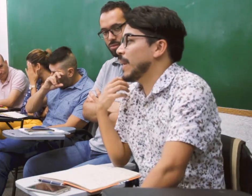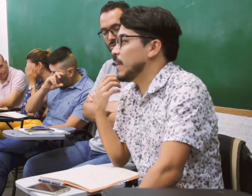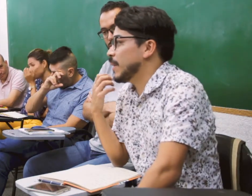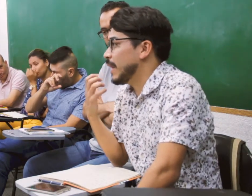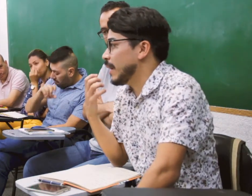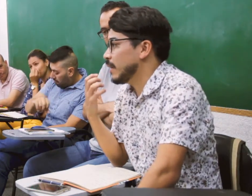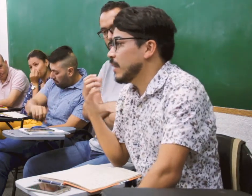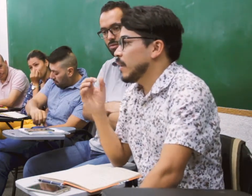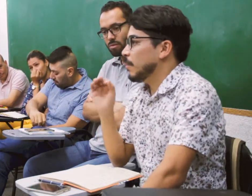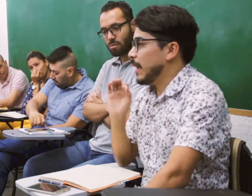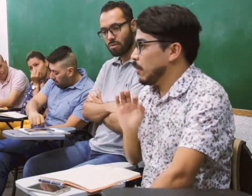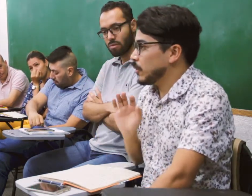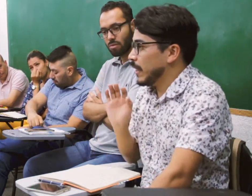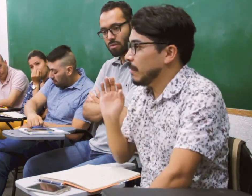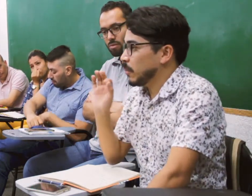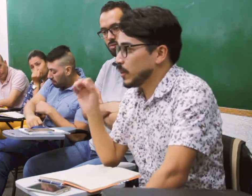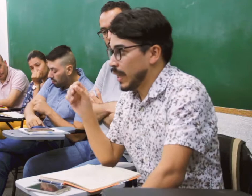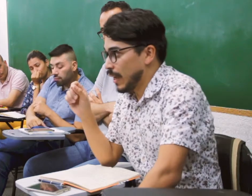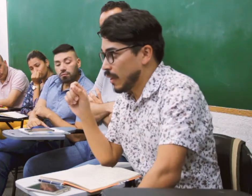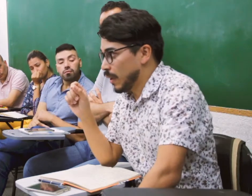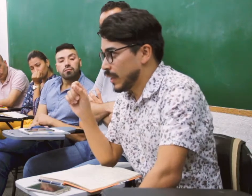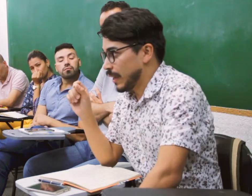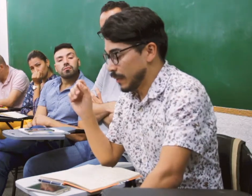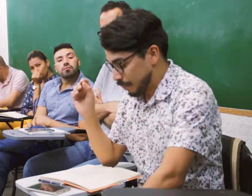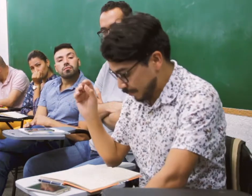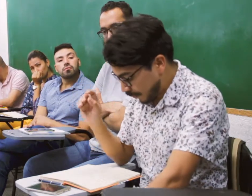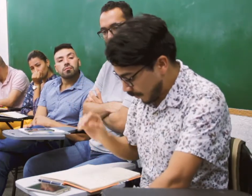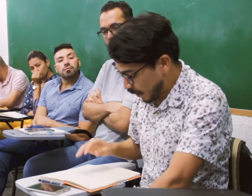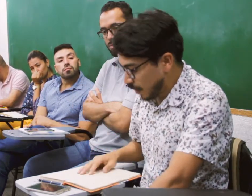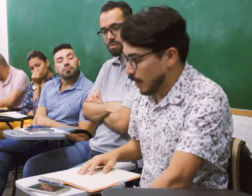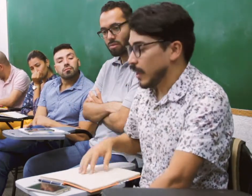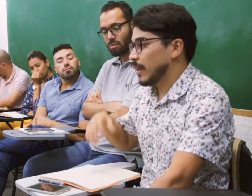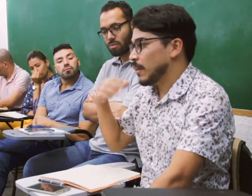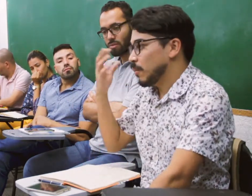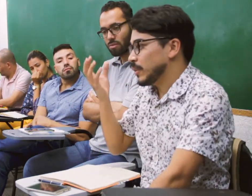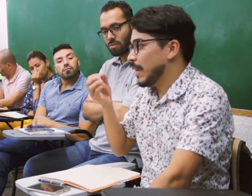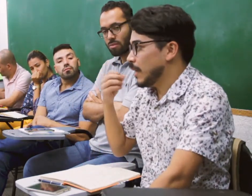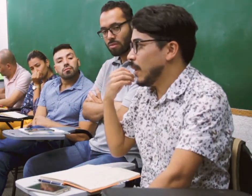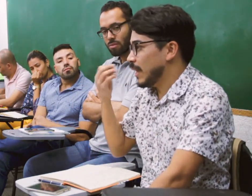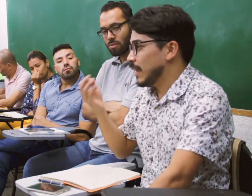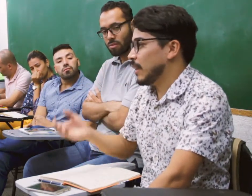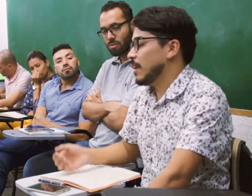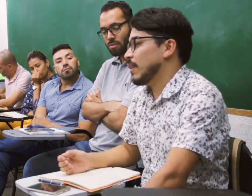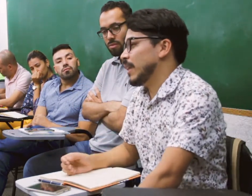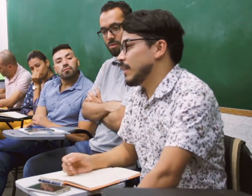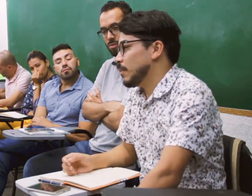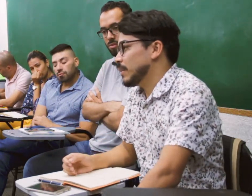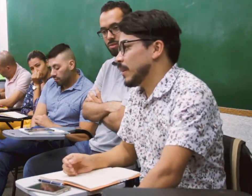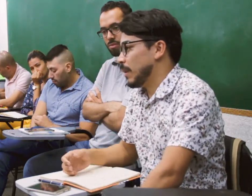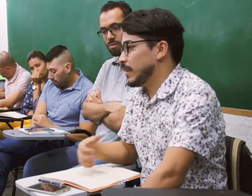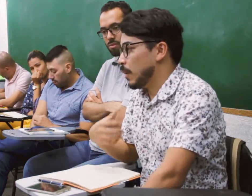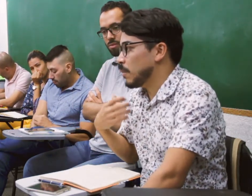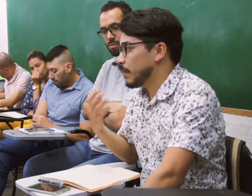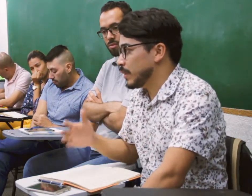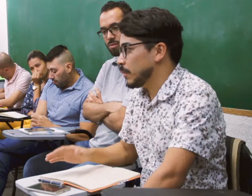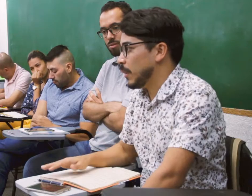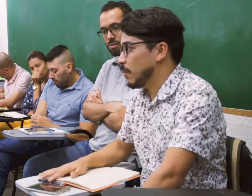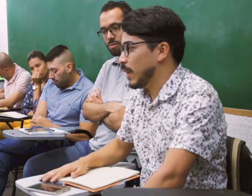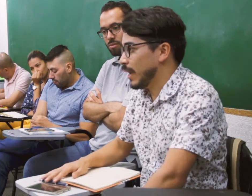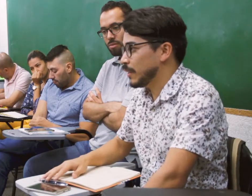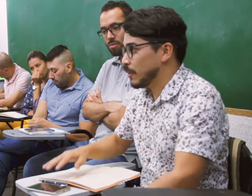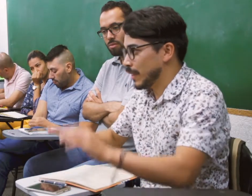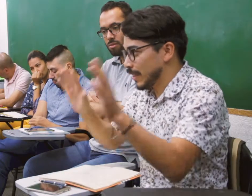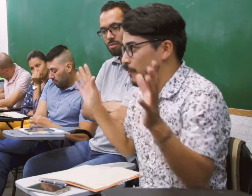paso preliminar en búsqueda de la igualdad. Que como saben, la igualdad también se plantea como un